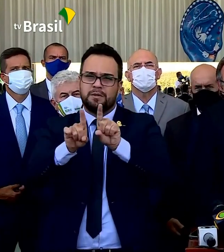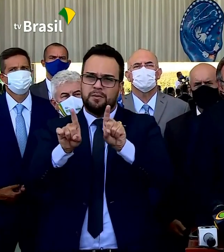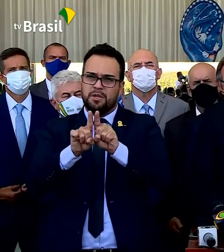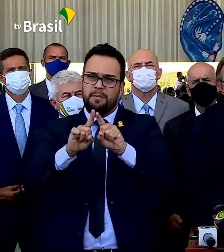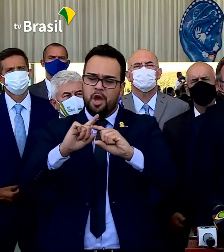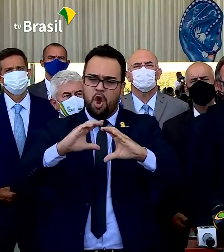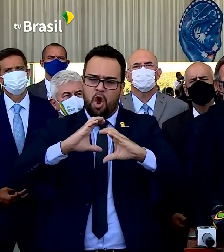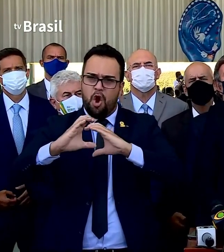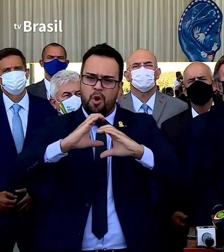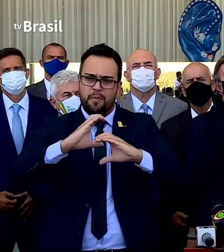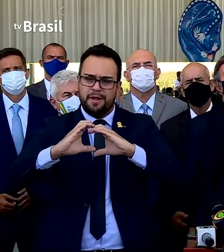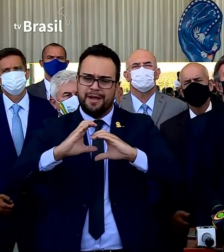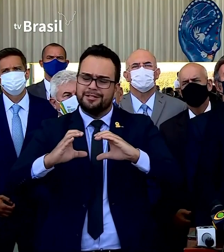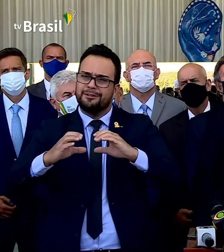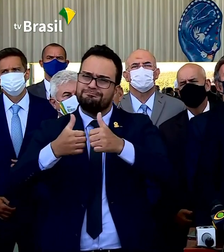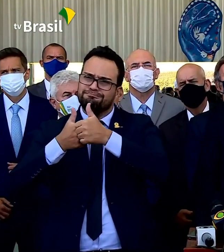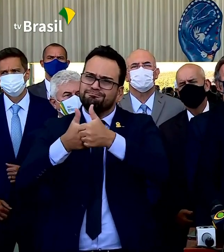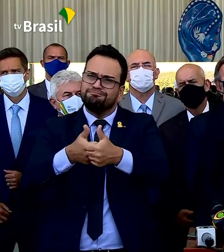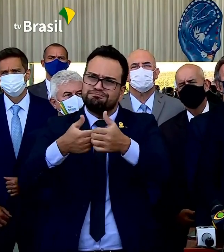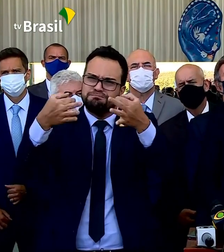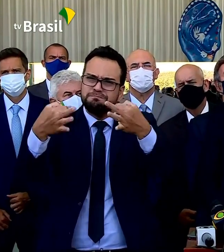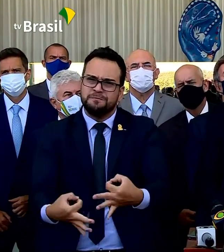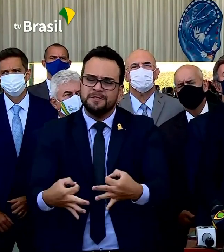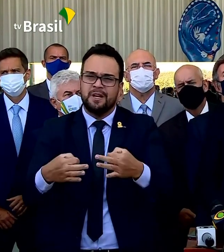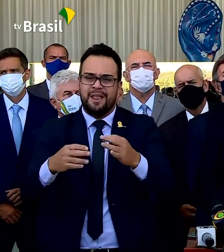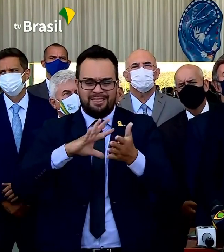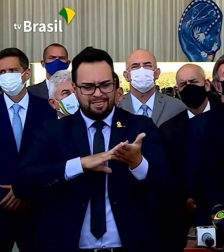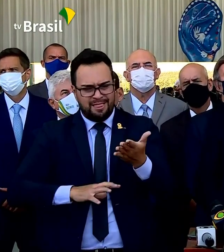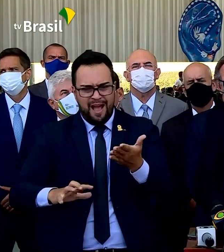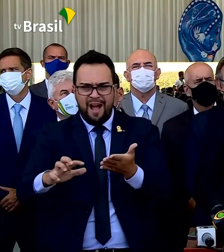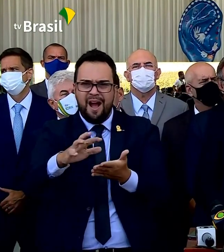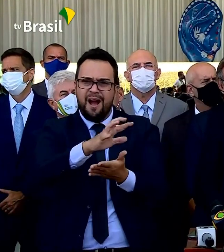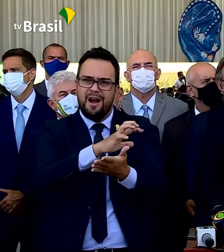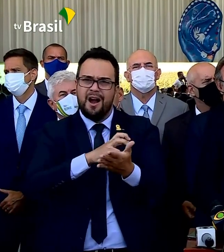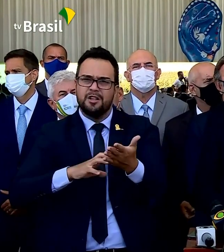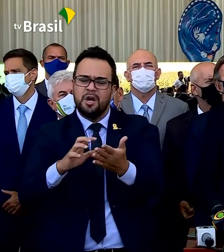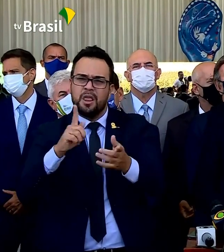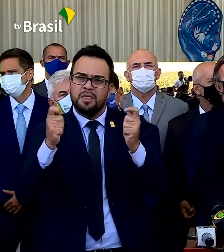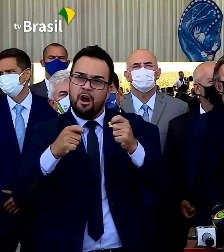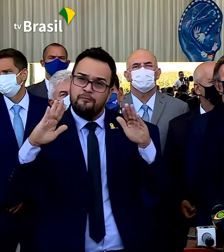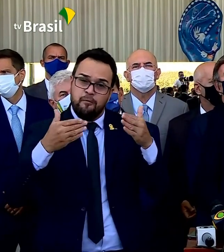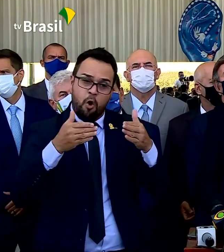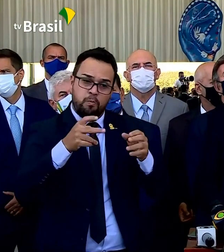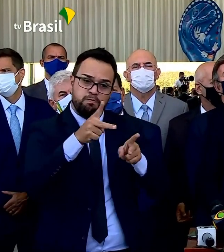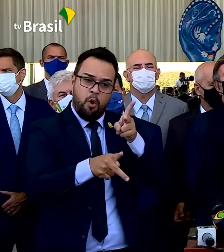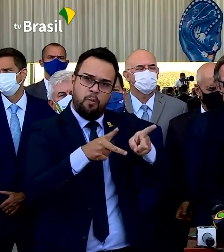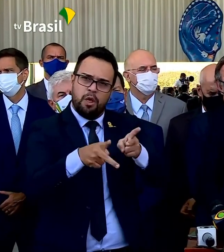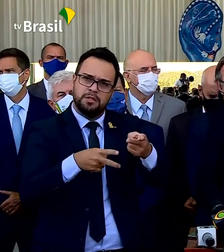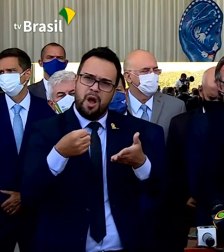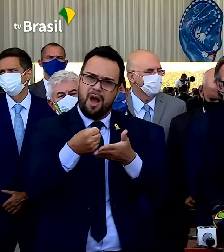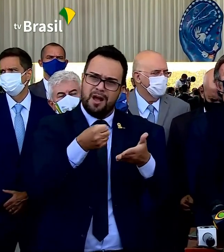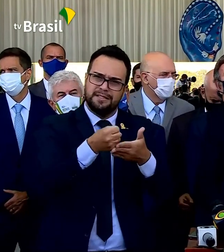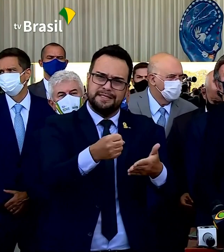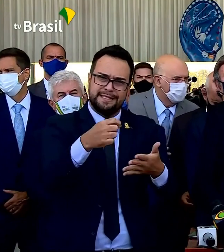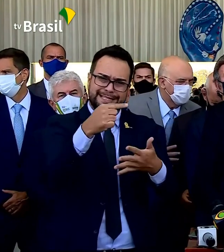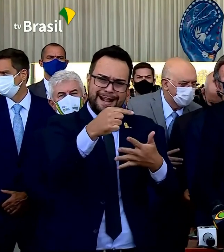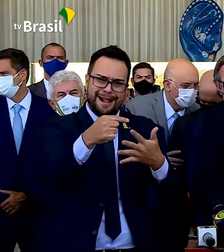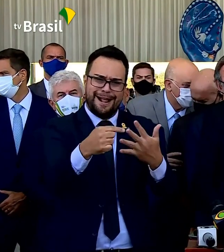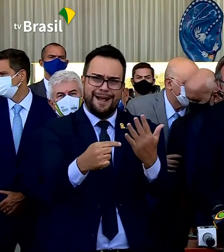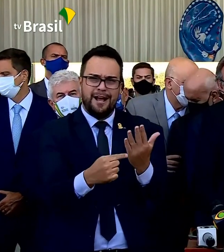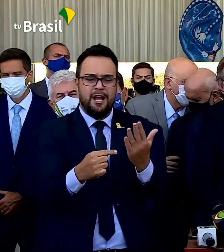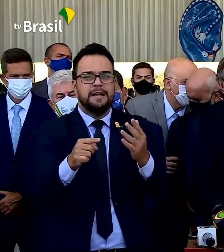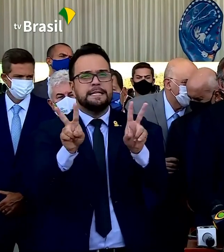comunicação adequada de todos os dados, para que a nossa população tenha toda assistência com relação a todos os itens que já foram